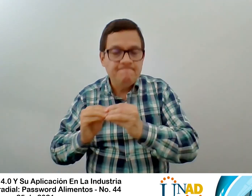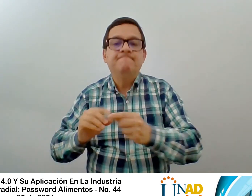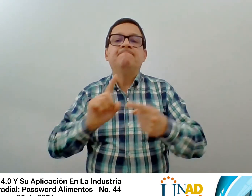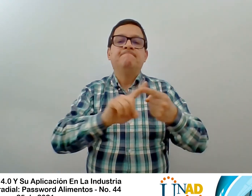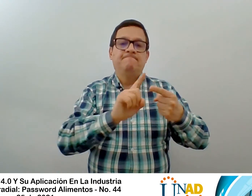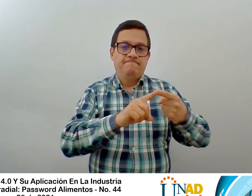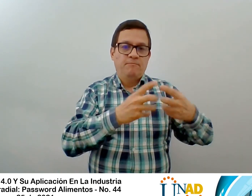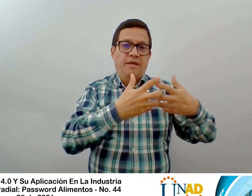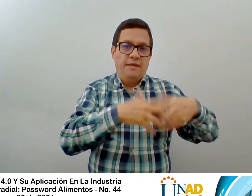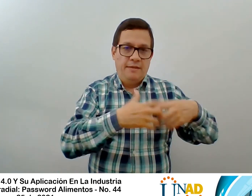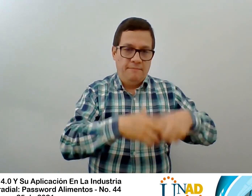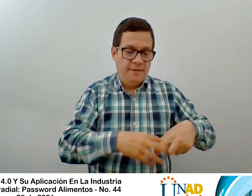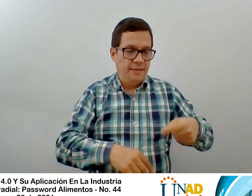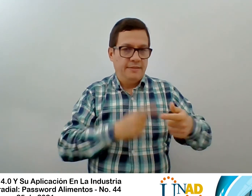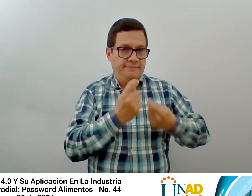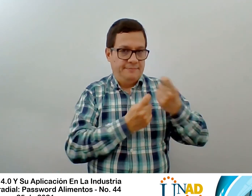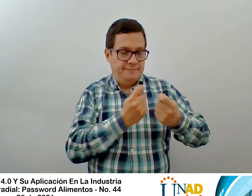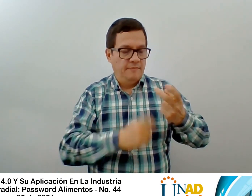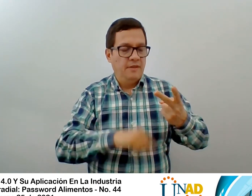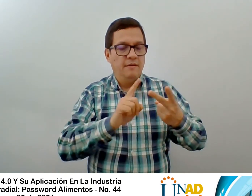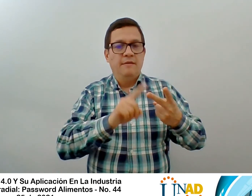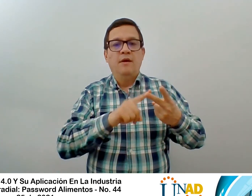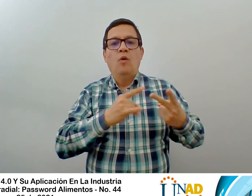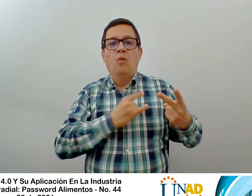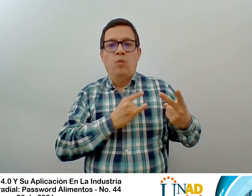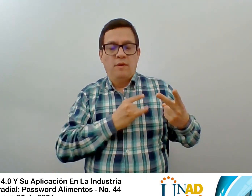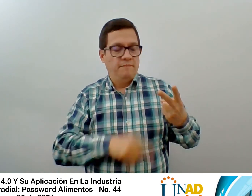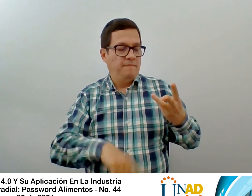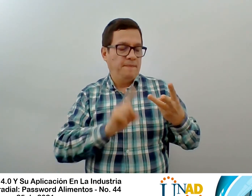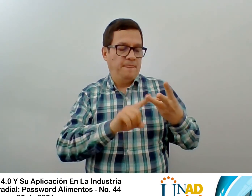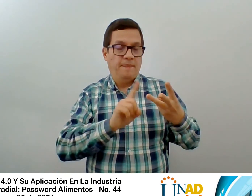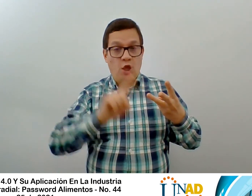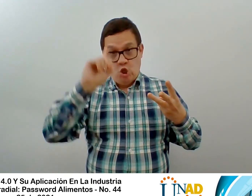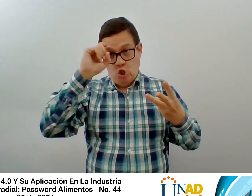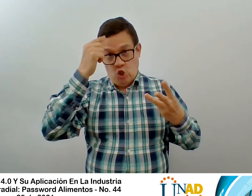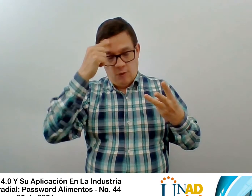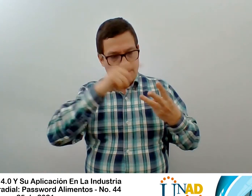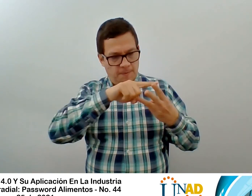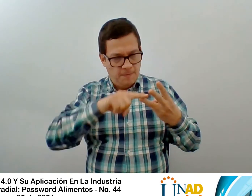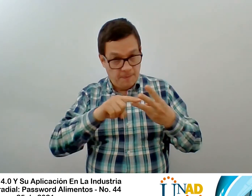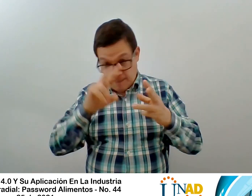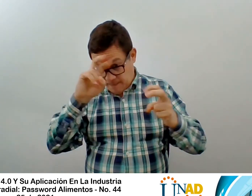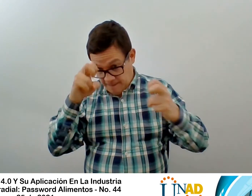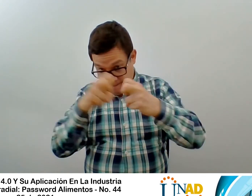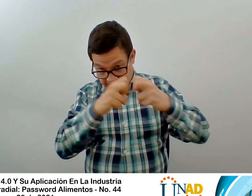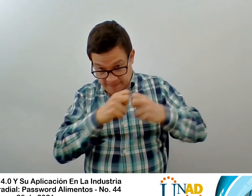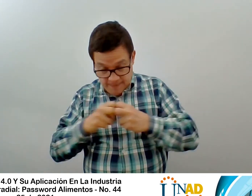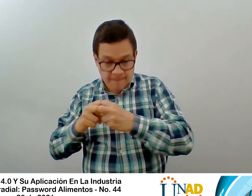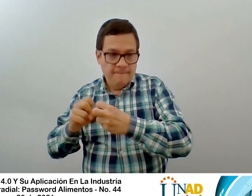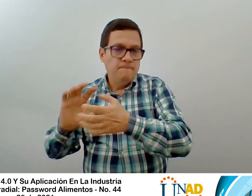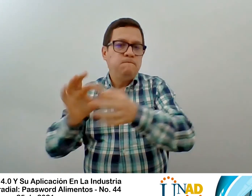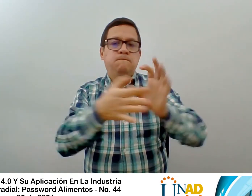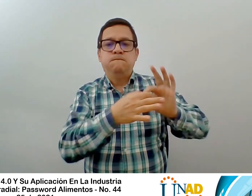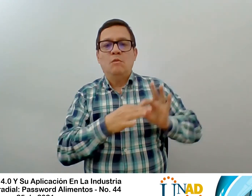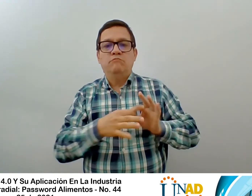estar participando todo el tiempo, pero que finalmente harán que seamos más competitivos, no solo